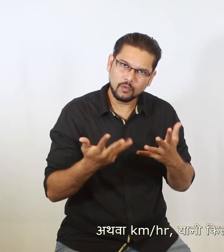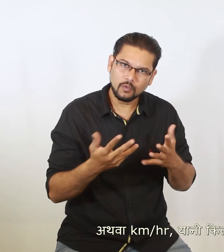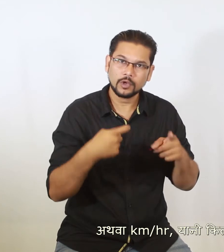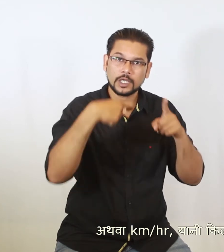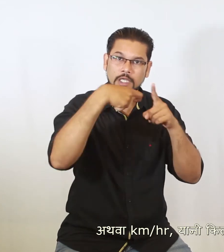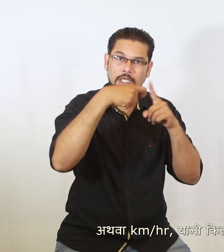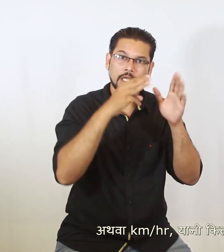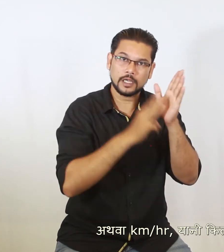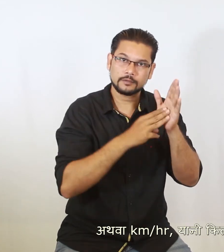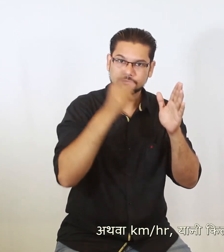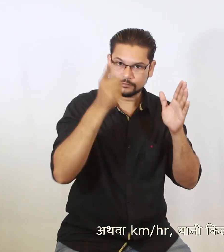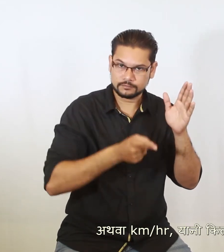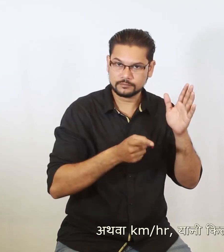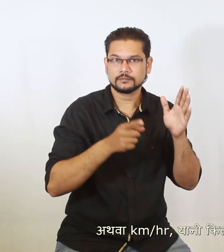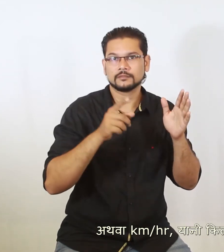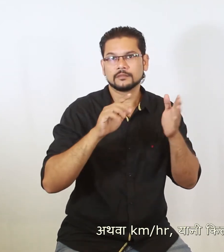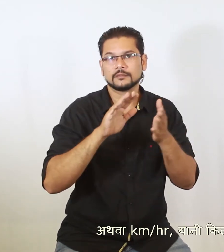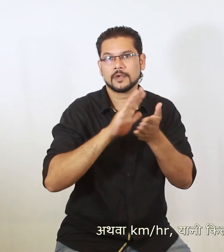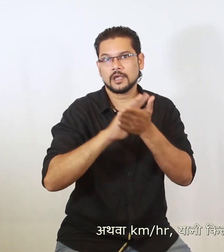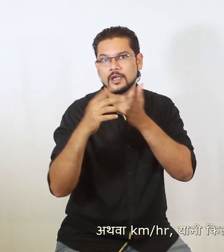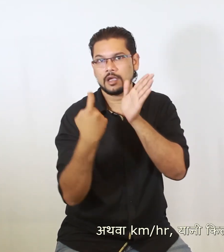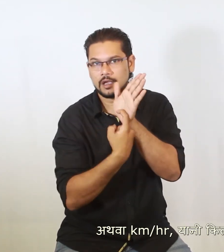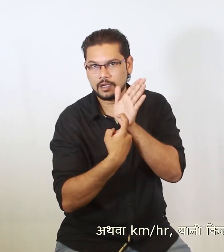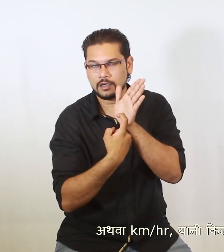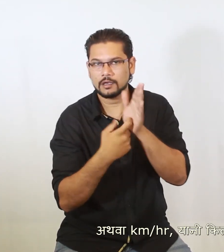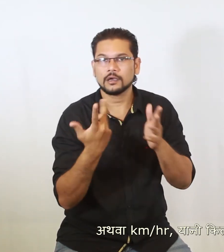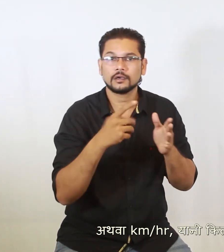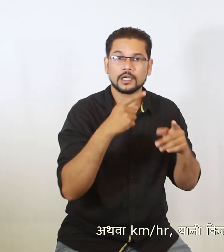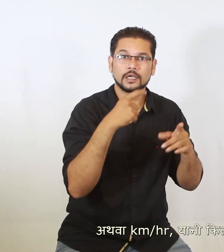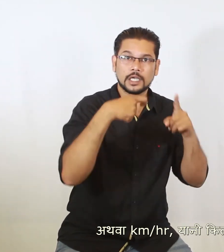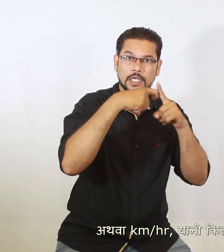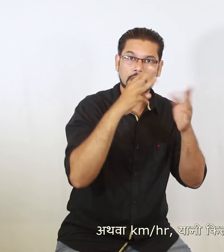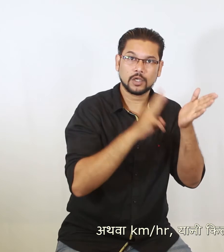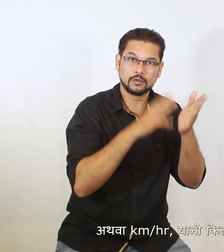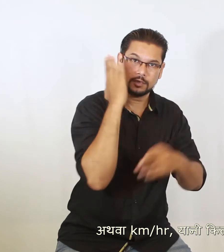अथ्वा KM by HR यानी किलोमेटर प्रतिघंटे